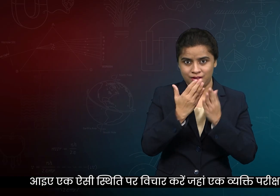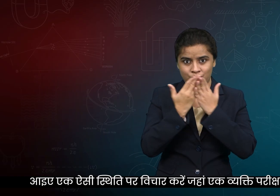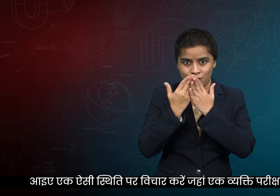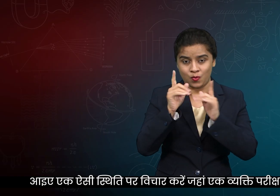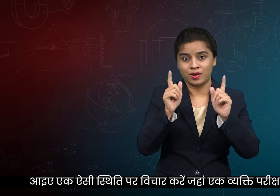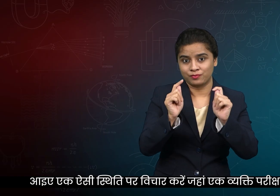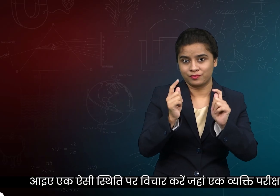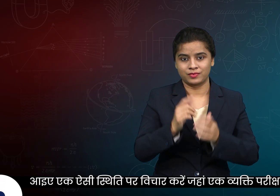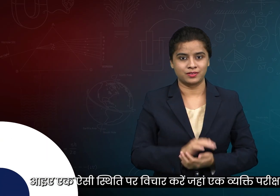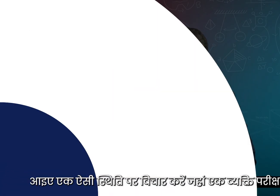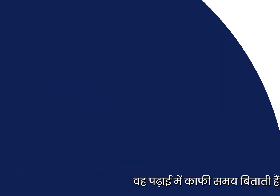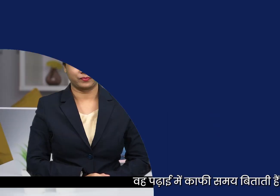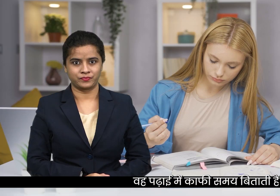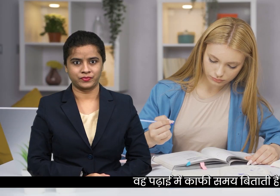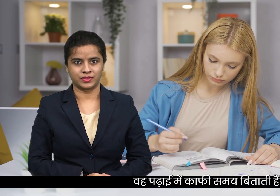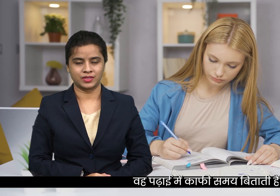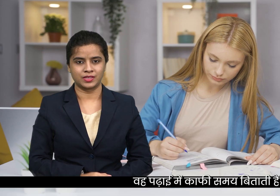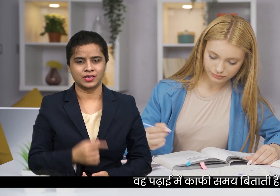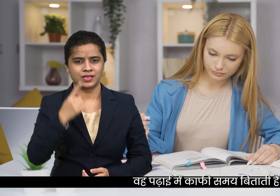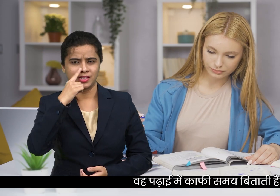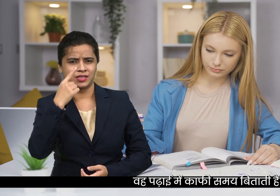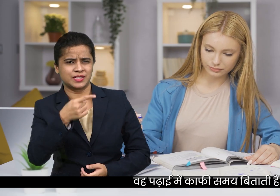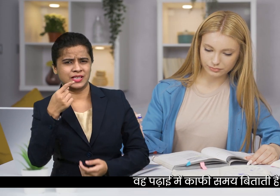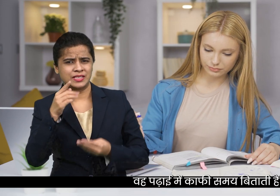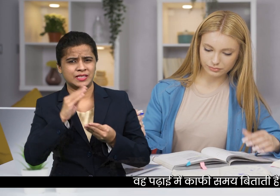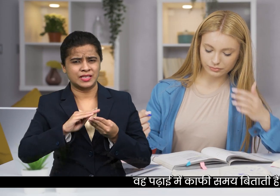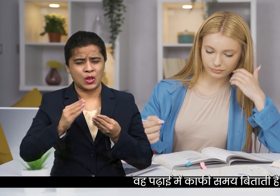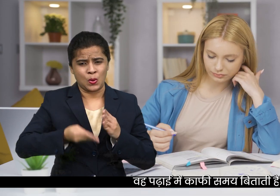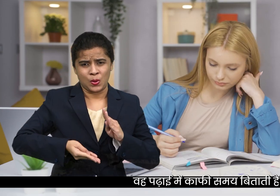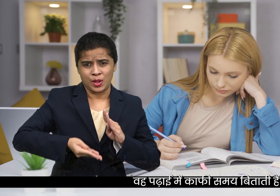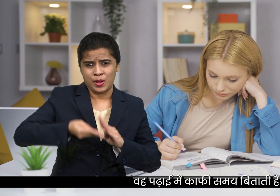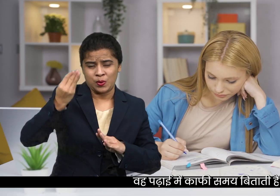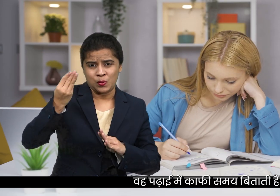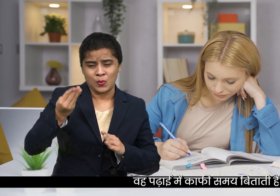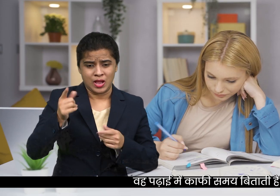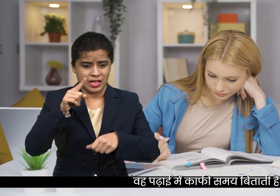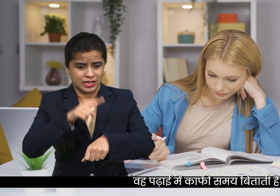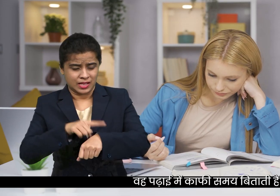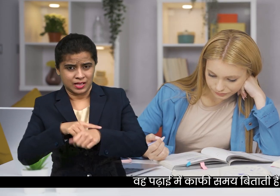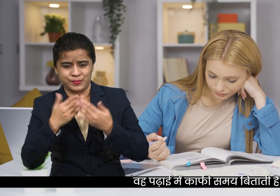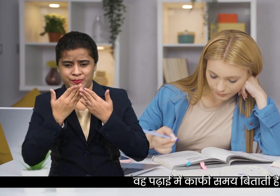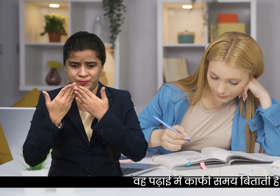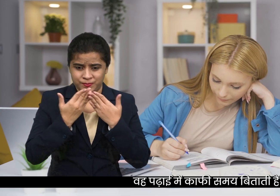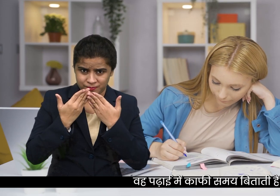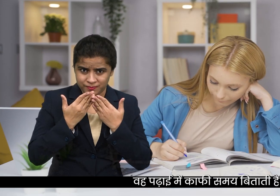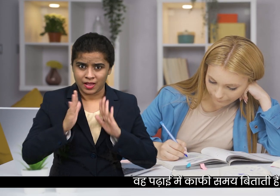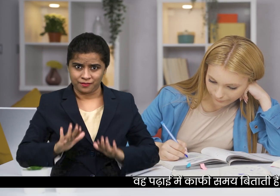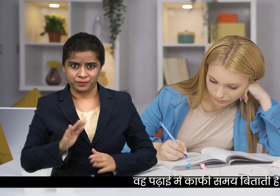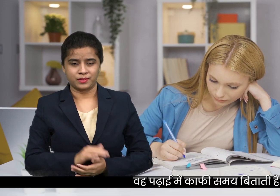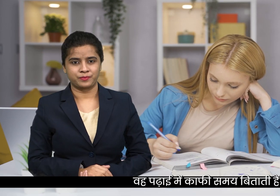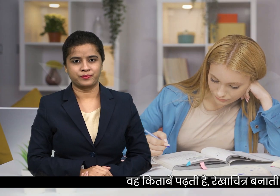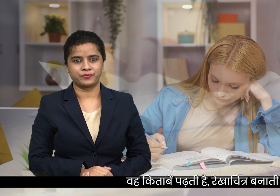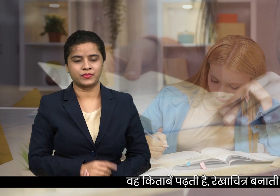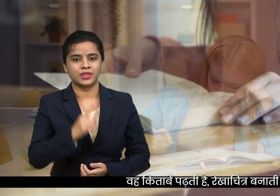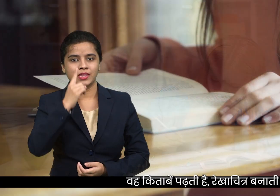है। वह पढ़ाई में काफी समय बिताती है।